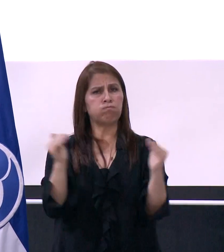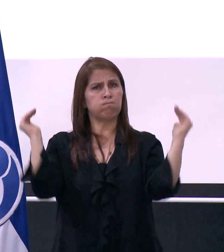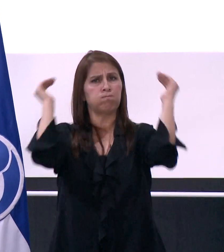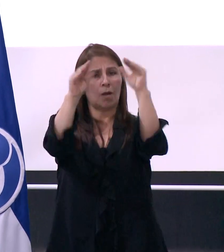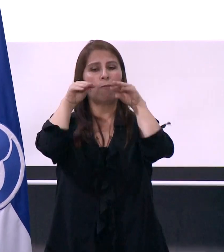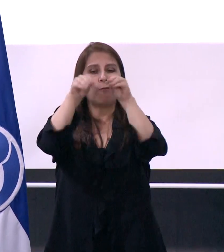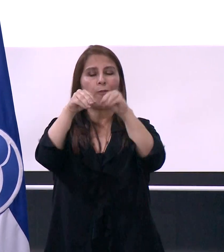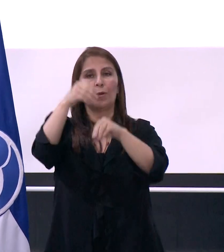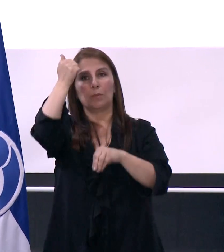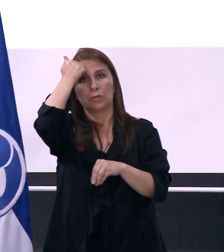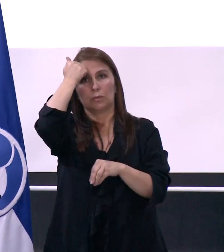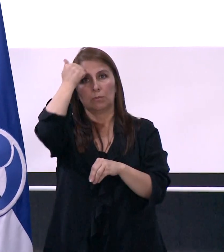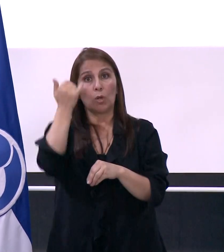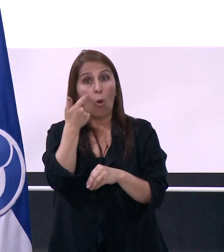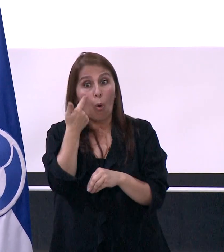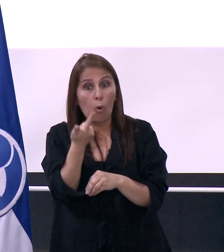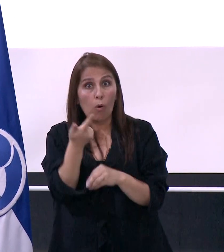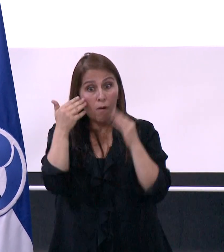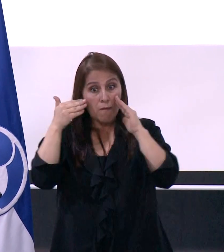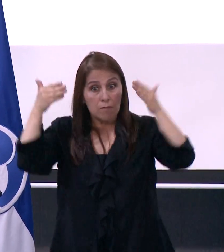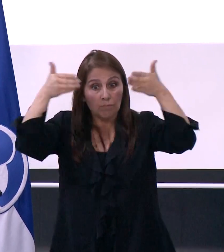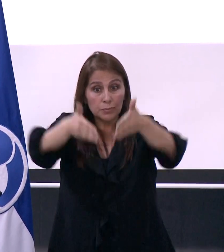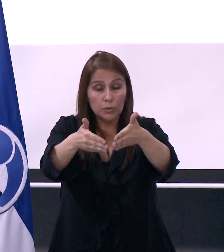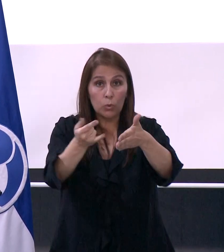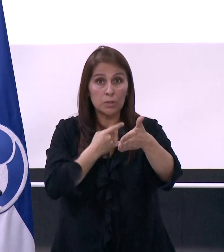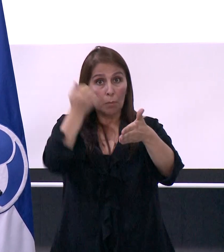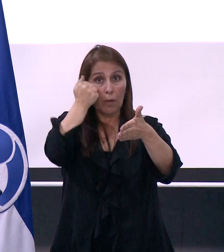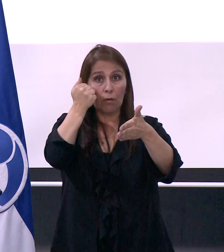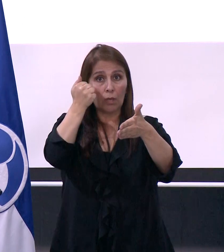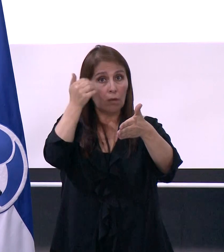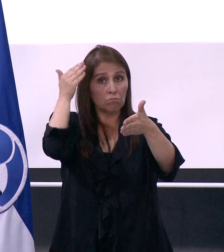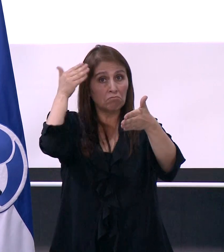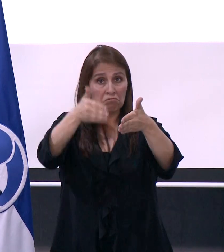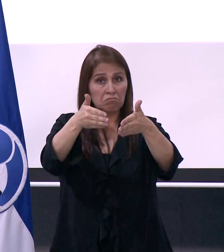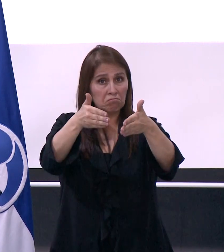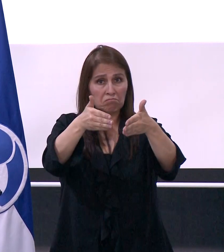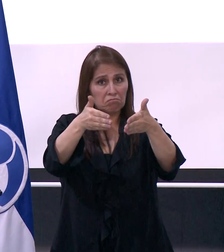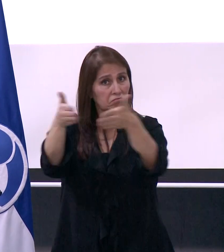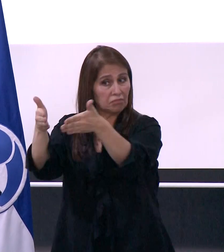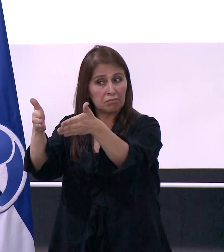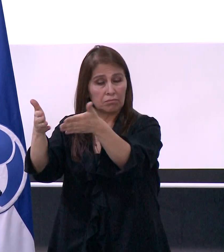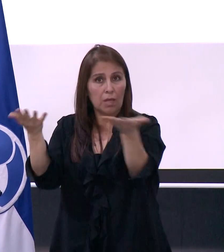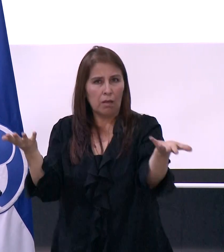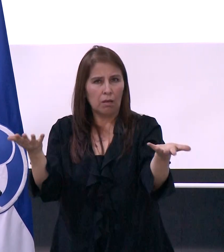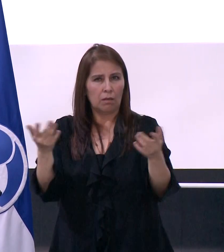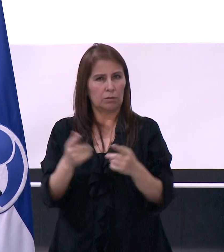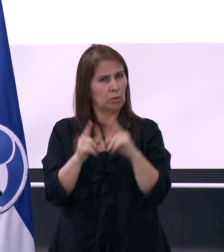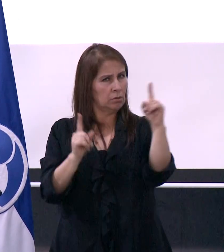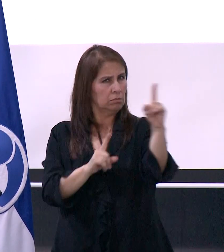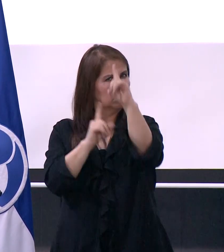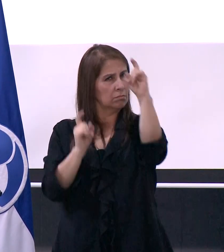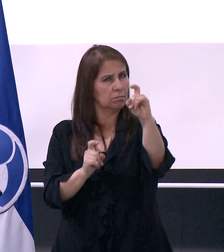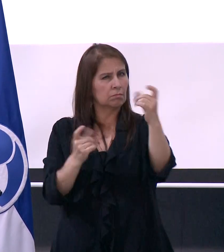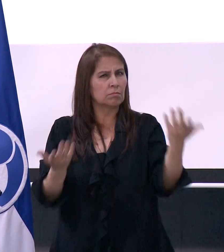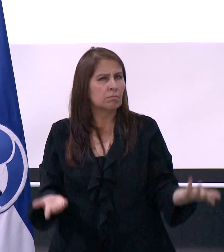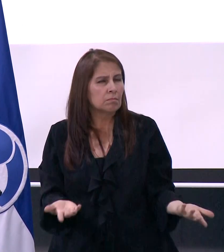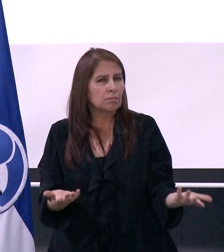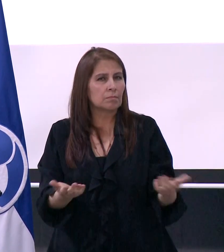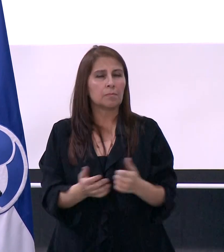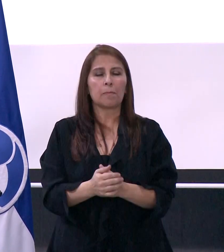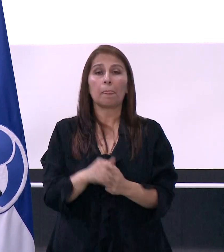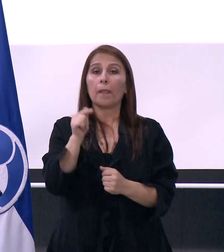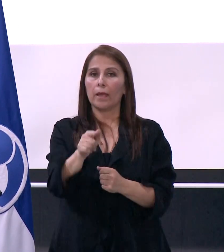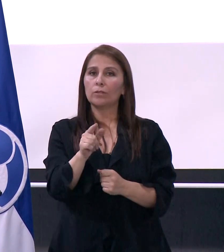de maestros pero ya no centrada en la universidad pedagógica nacional lo cual plantea un interrogante que es el que